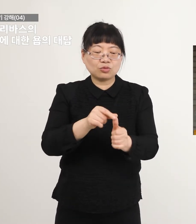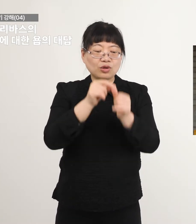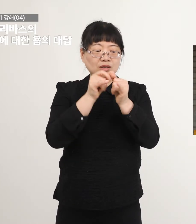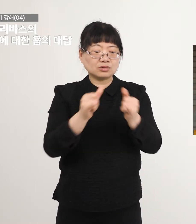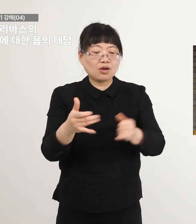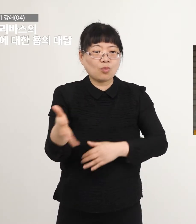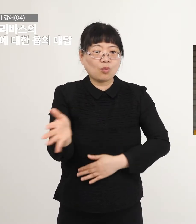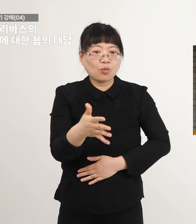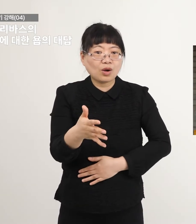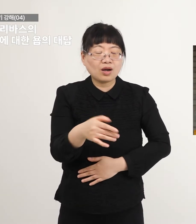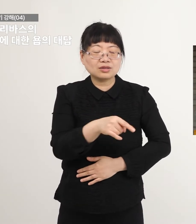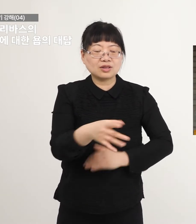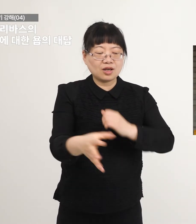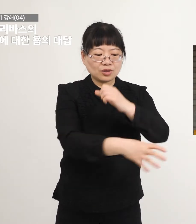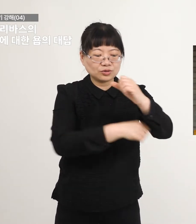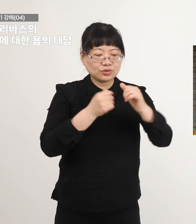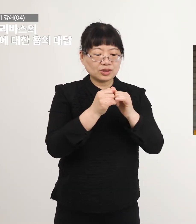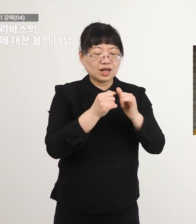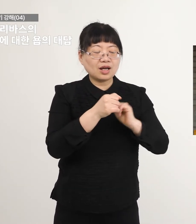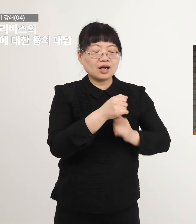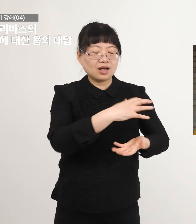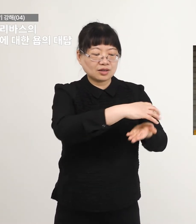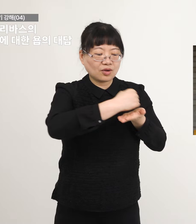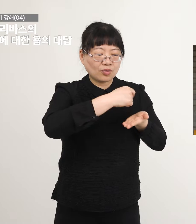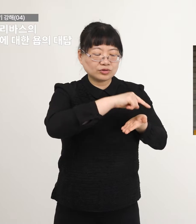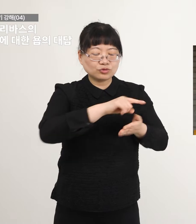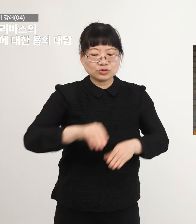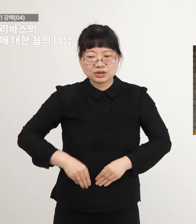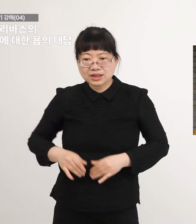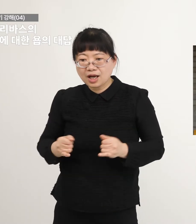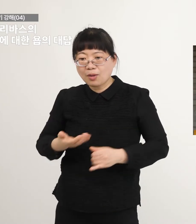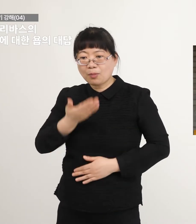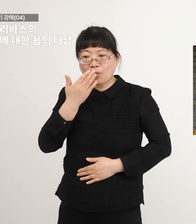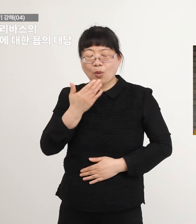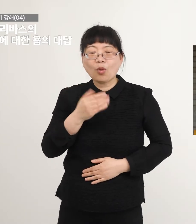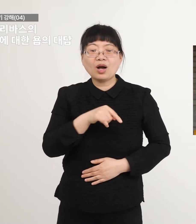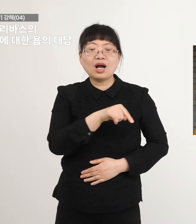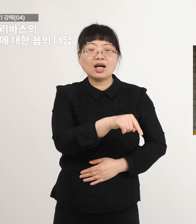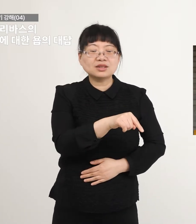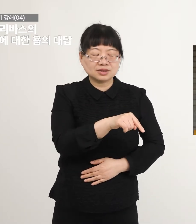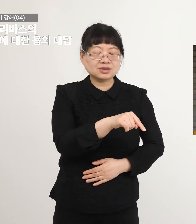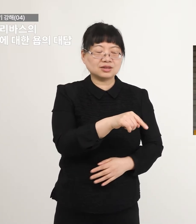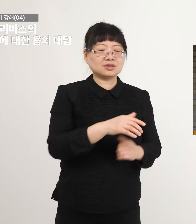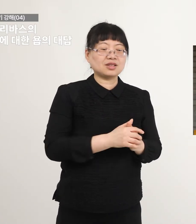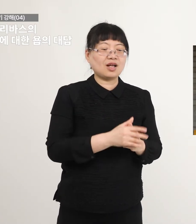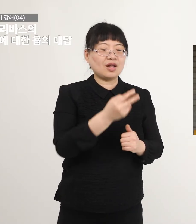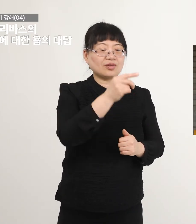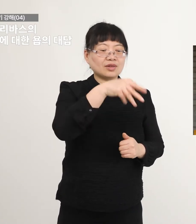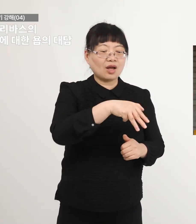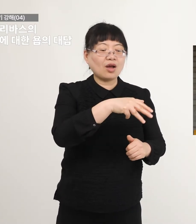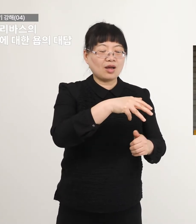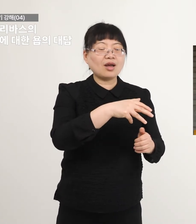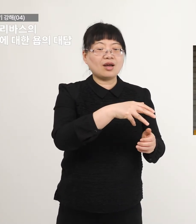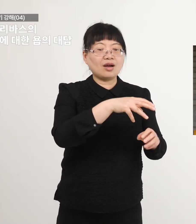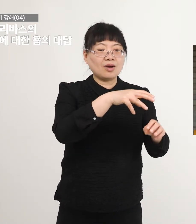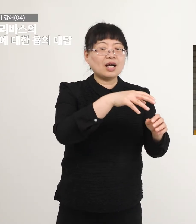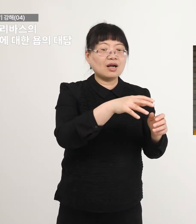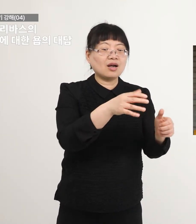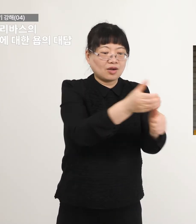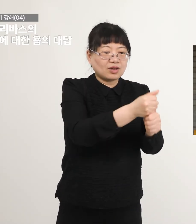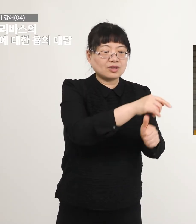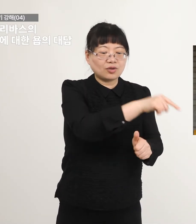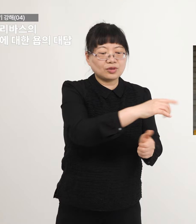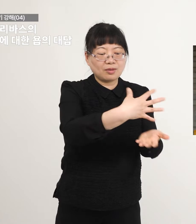그가 추수한 것은 줄인 자가 먹되 덫에 걸린 것도 빼앗으며 올무가 그의 재산을